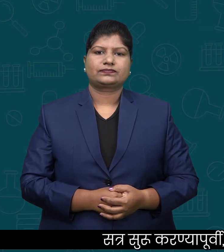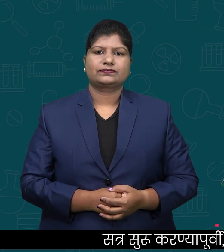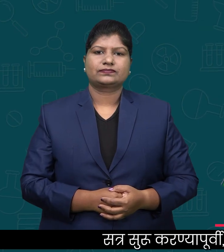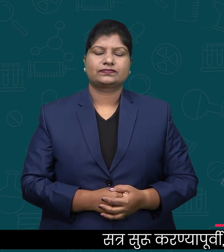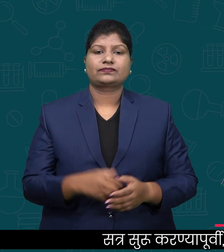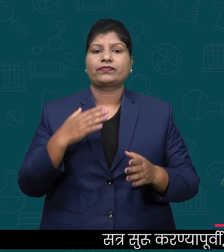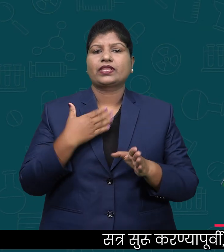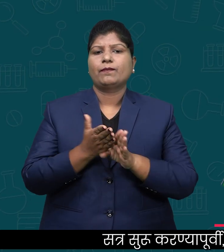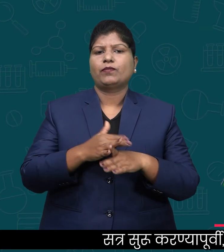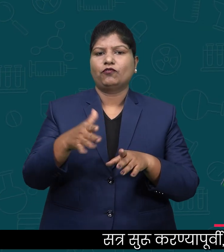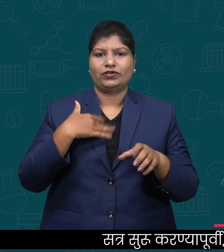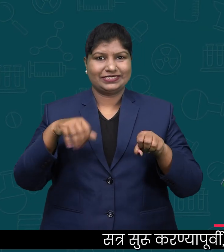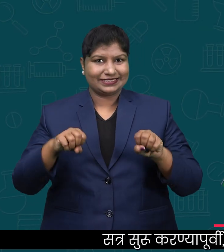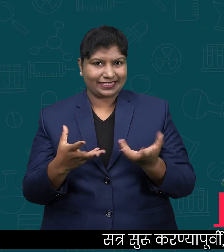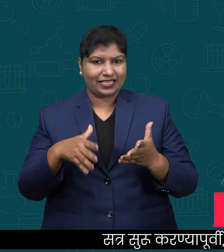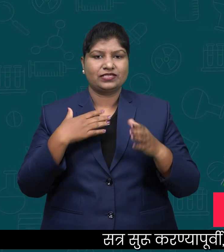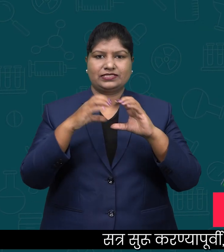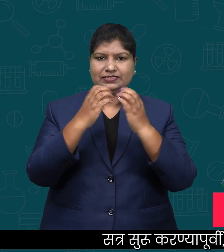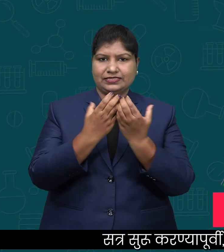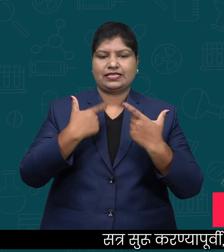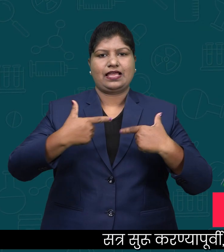सत्र सुरू करण्यापूर्वी संकल्पना नकाशा पाहूया.